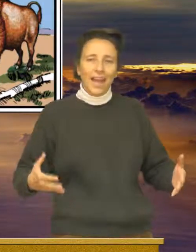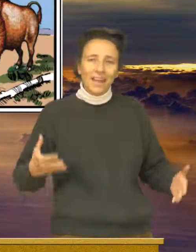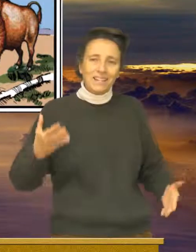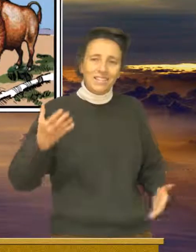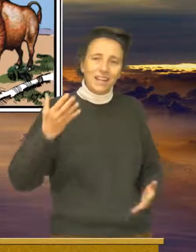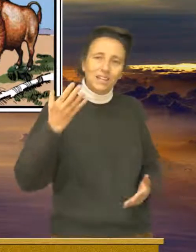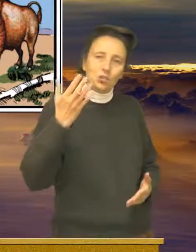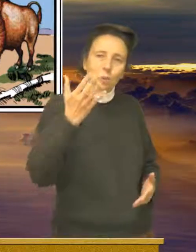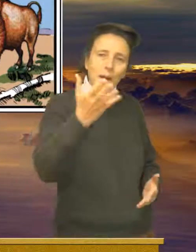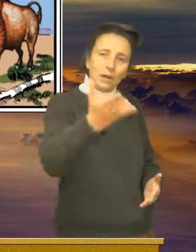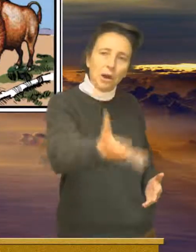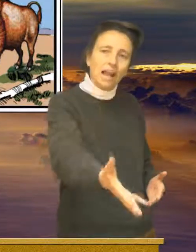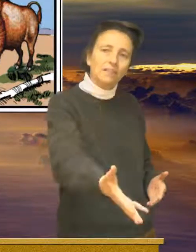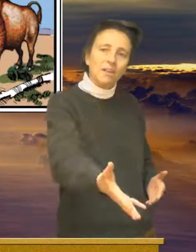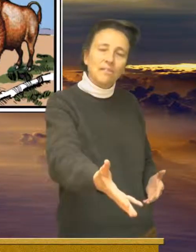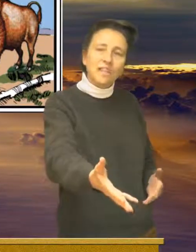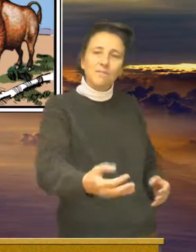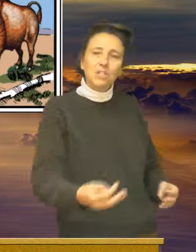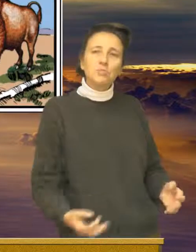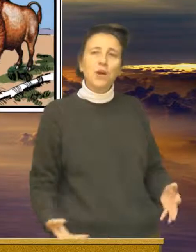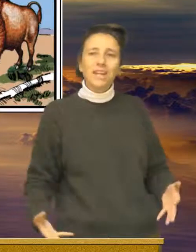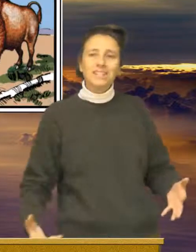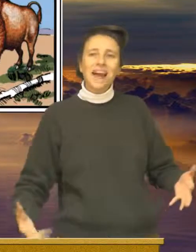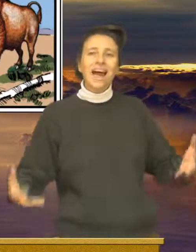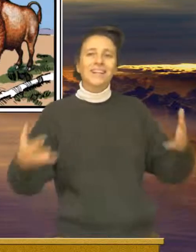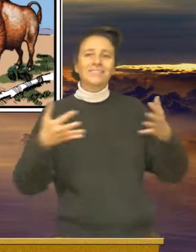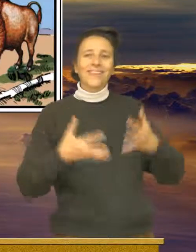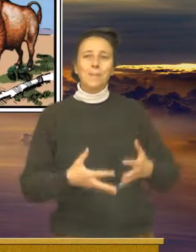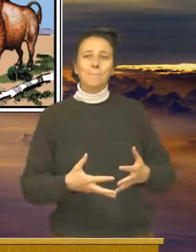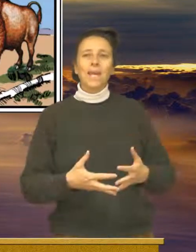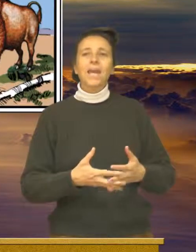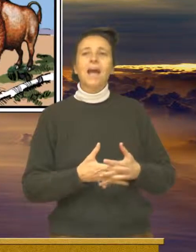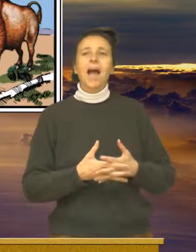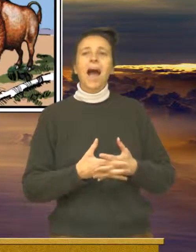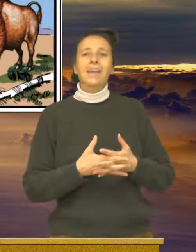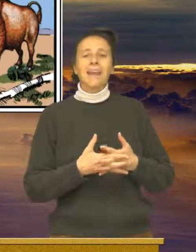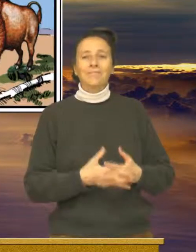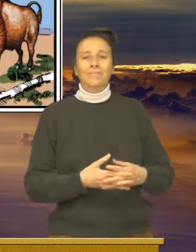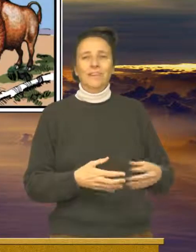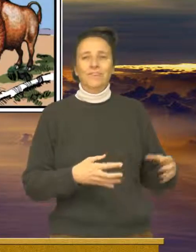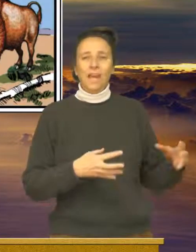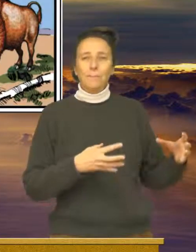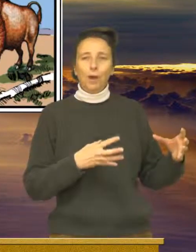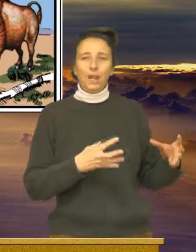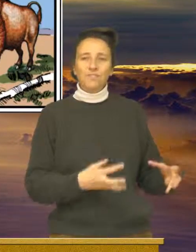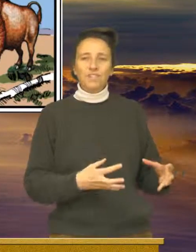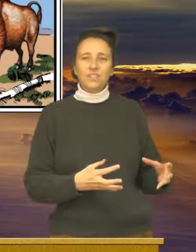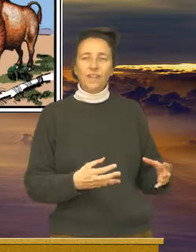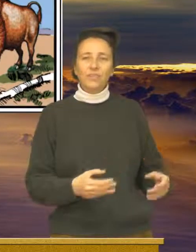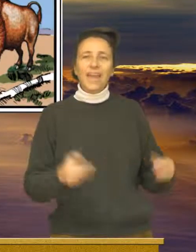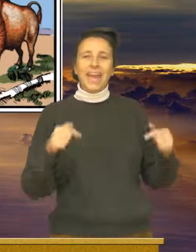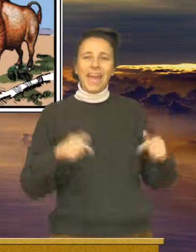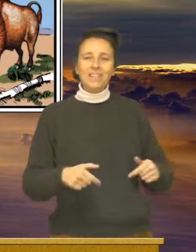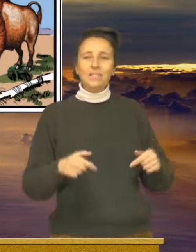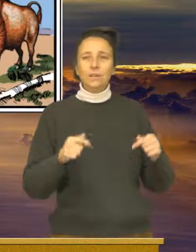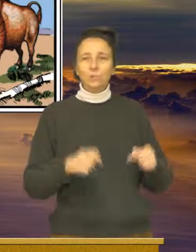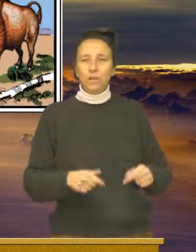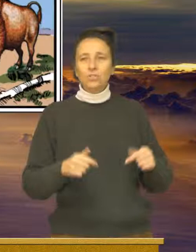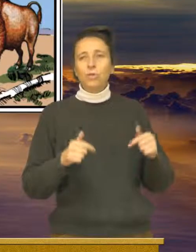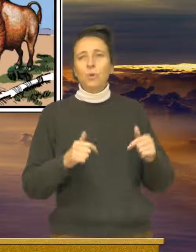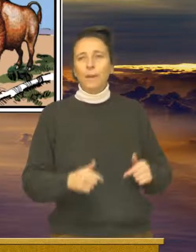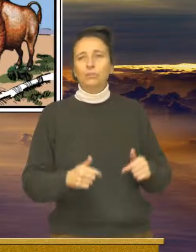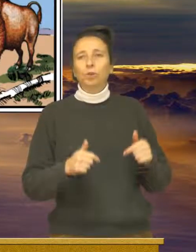dice, extiende su mano a través del abismo en esa triple alianza. Así que Apocalipsis 13